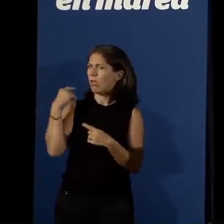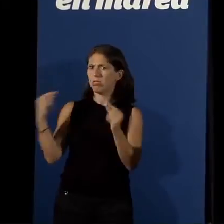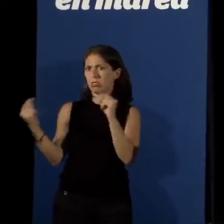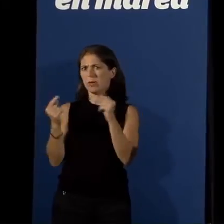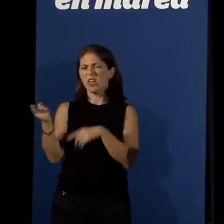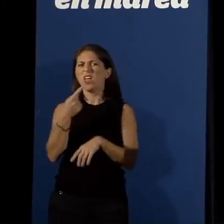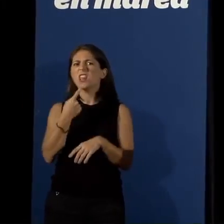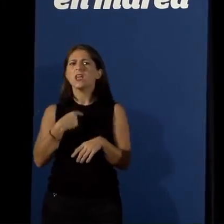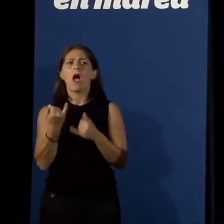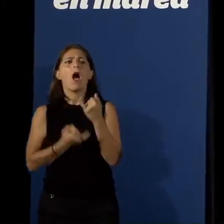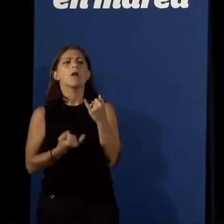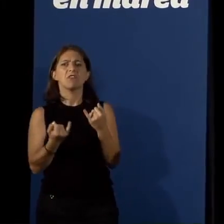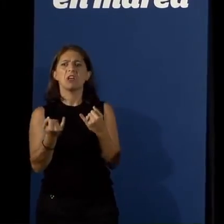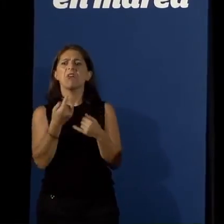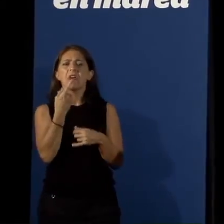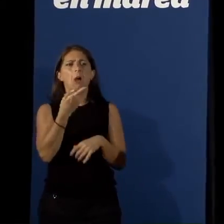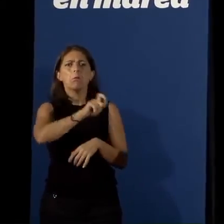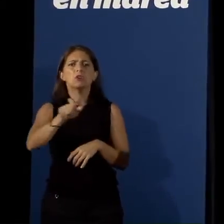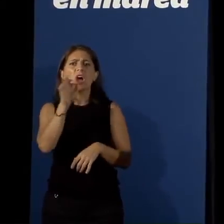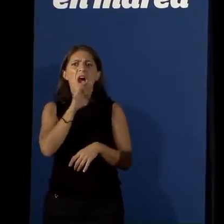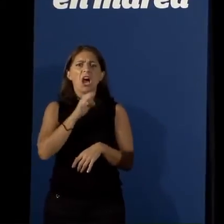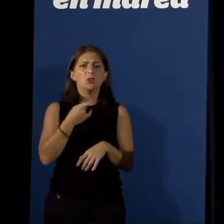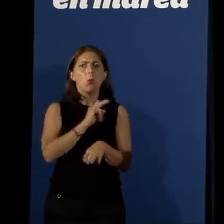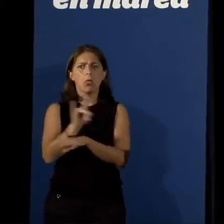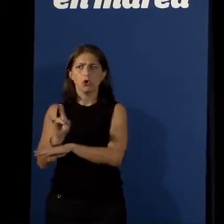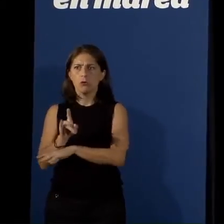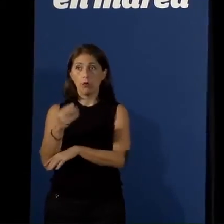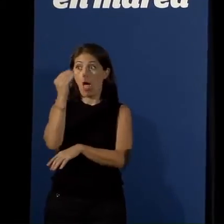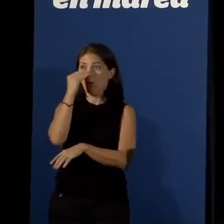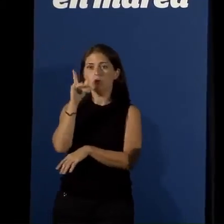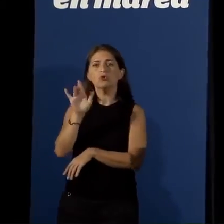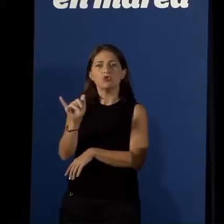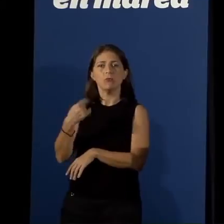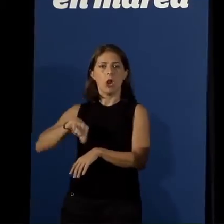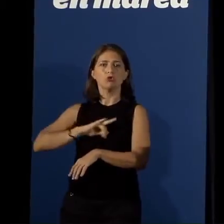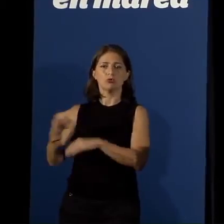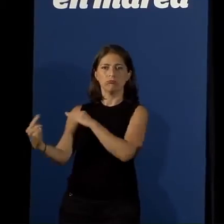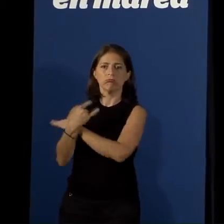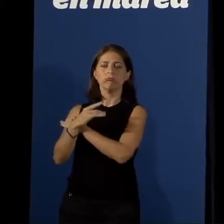non lle mentiu aos galegos, non sei aos galegos, os de Monforte mentiulles.